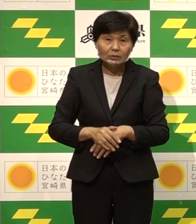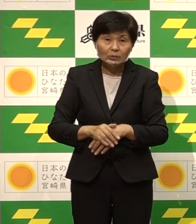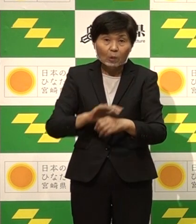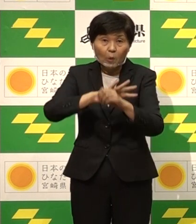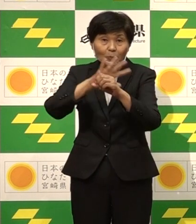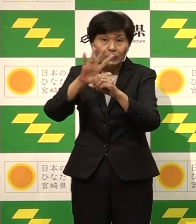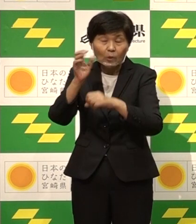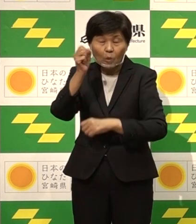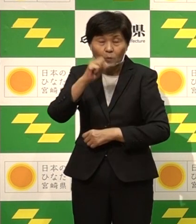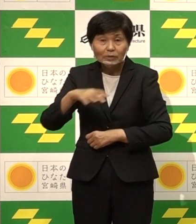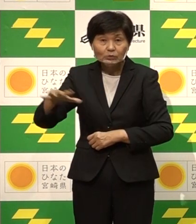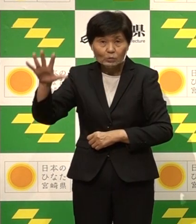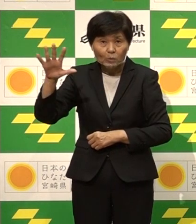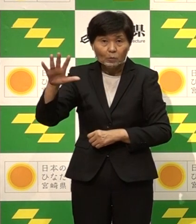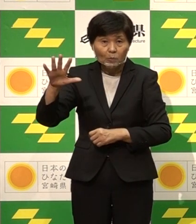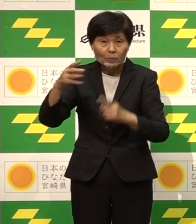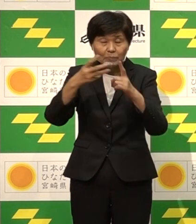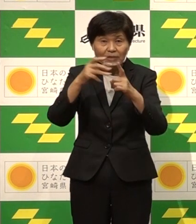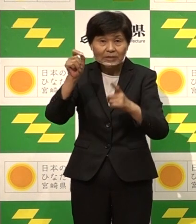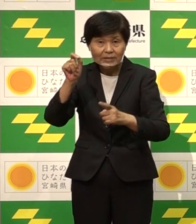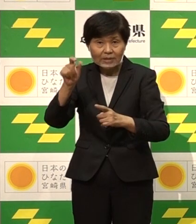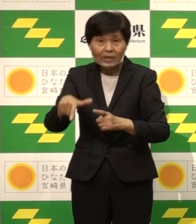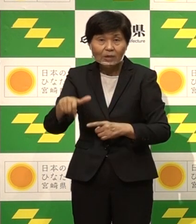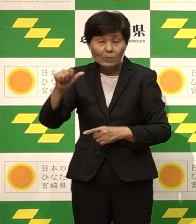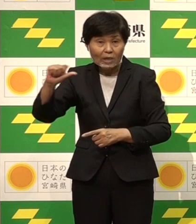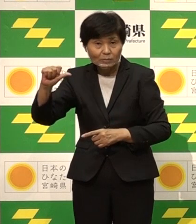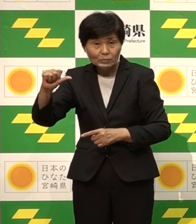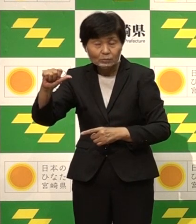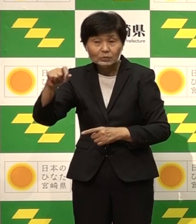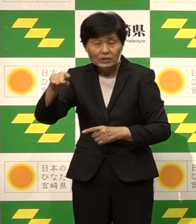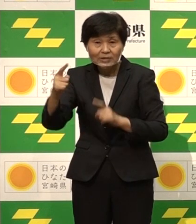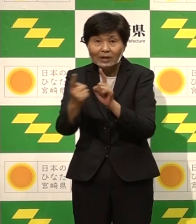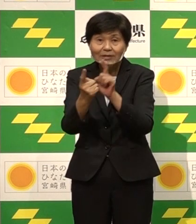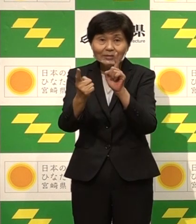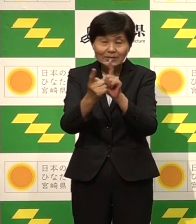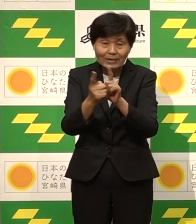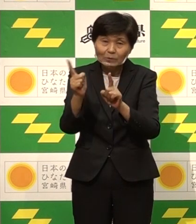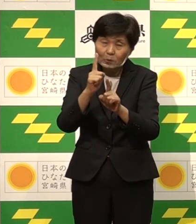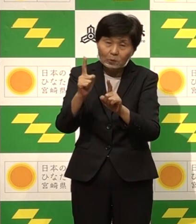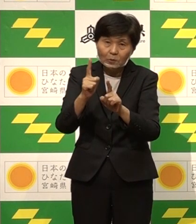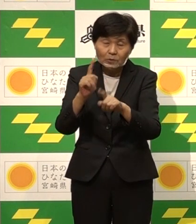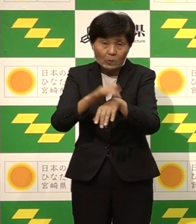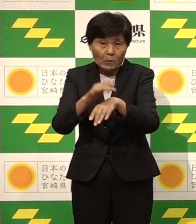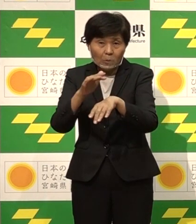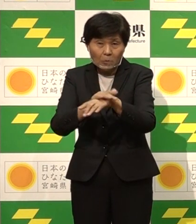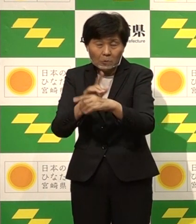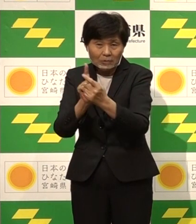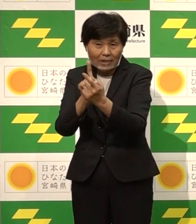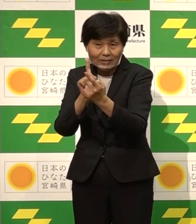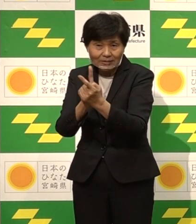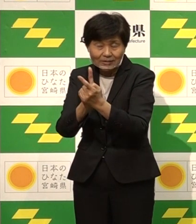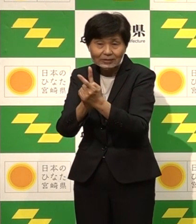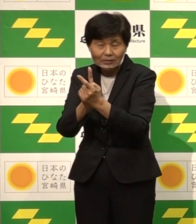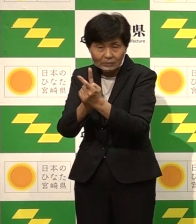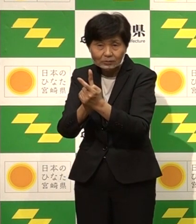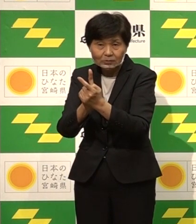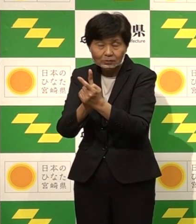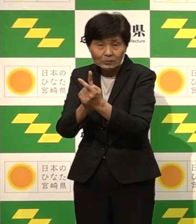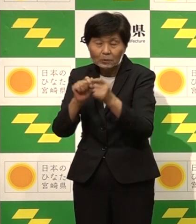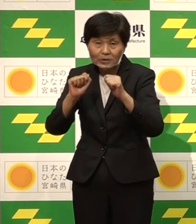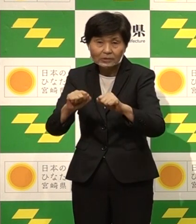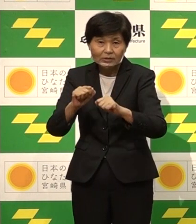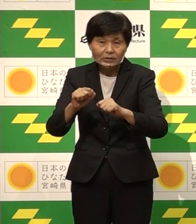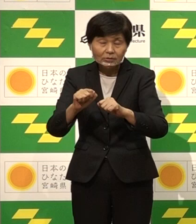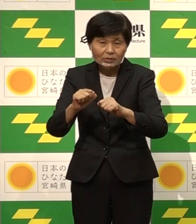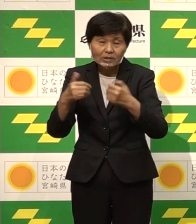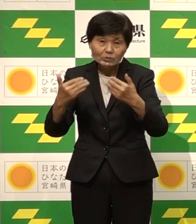流行の中でどのような対策を打つべきかという、専門家の分析なり判断を踏まえての対策が捉えるというふうに思いますので、そこを